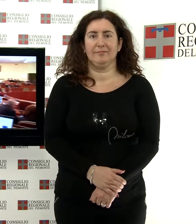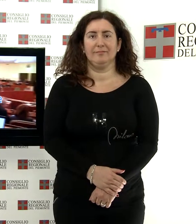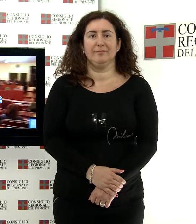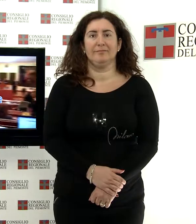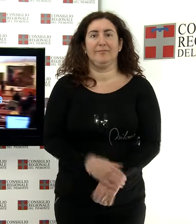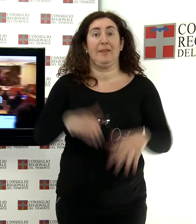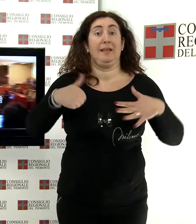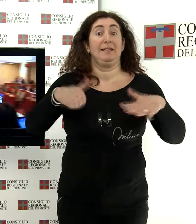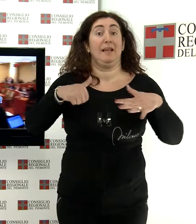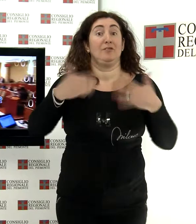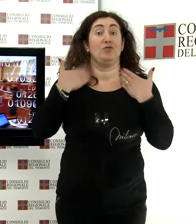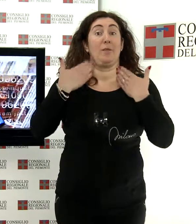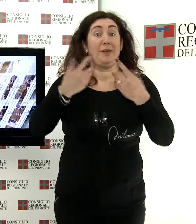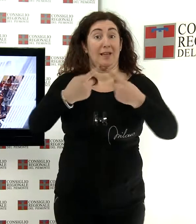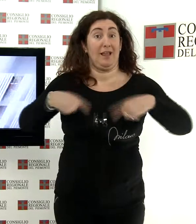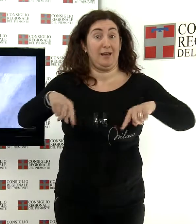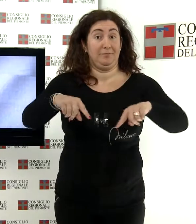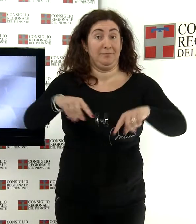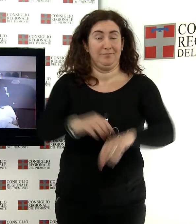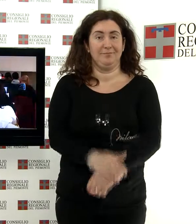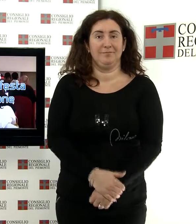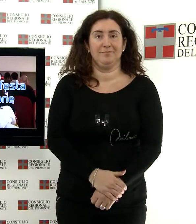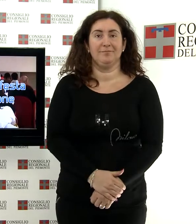La seduta del 16 aprile.